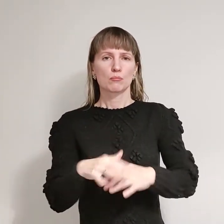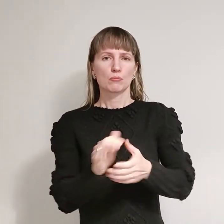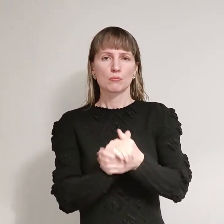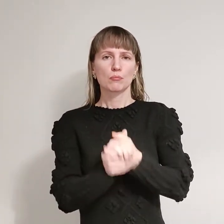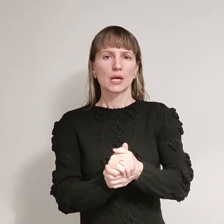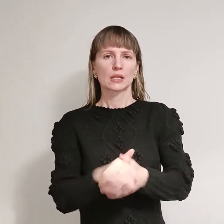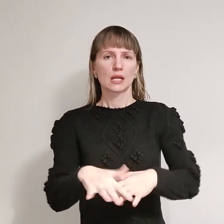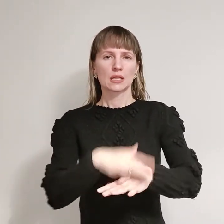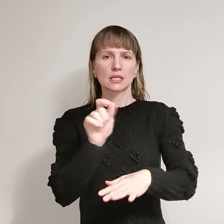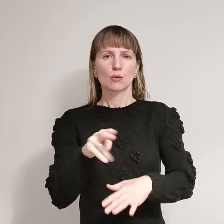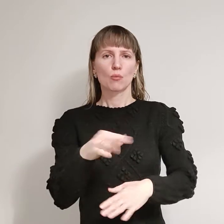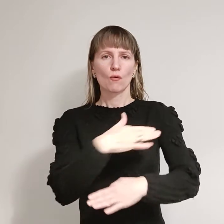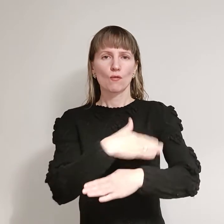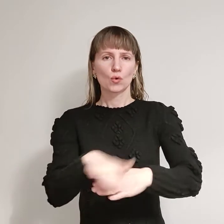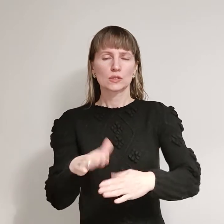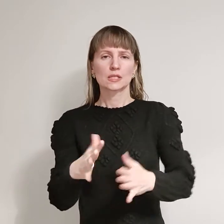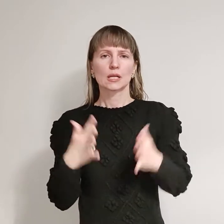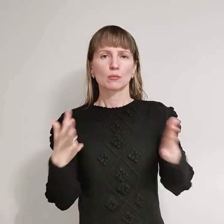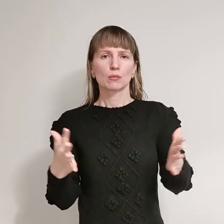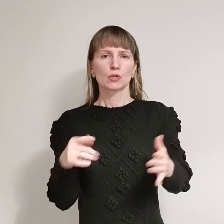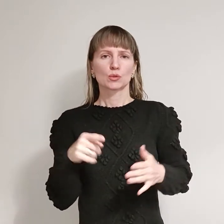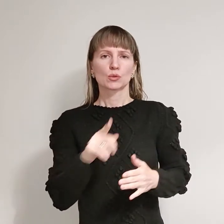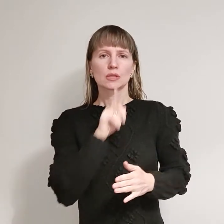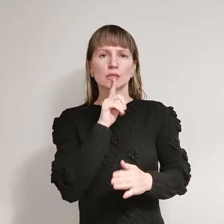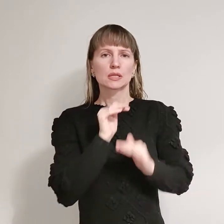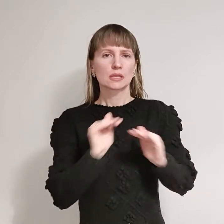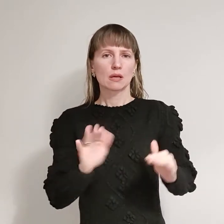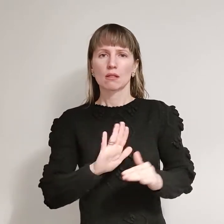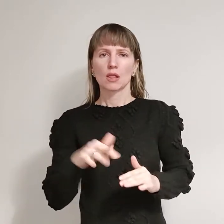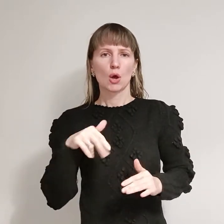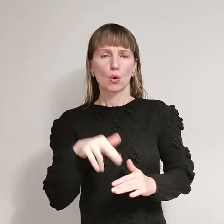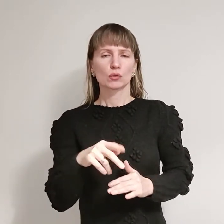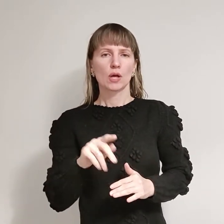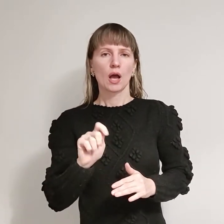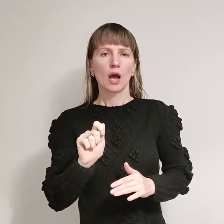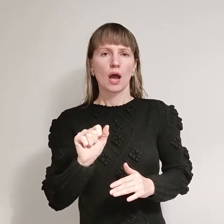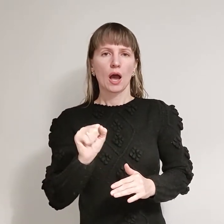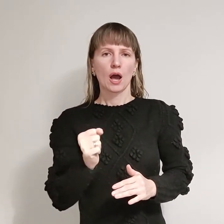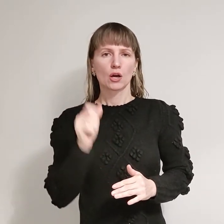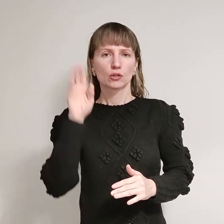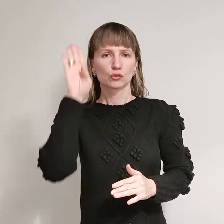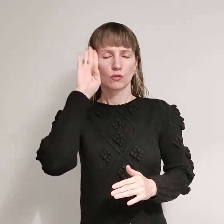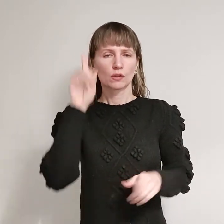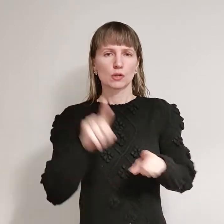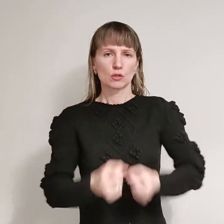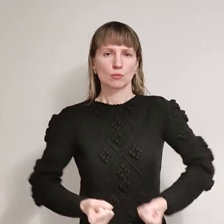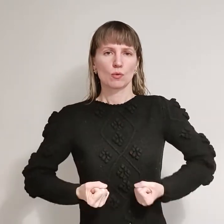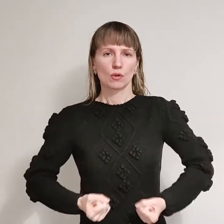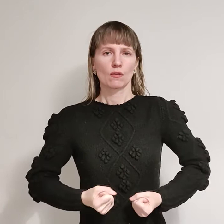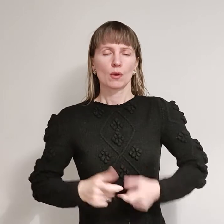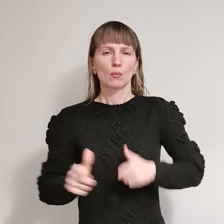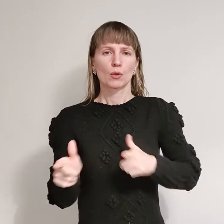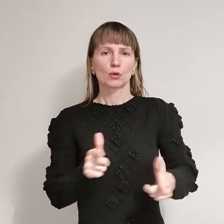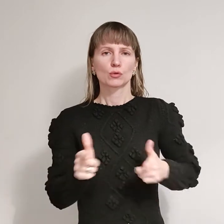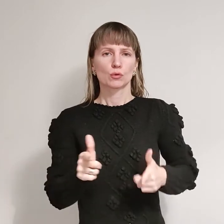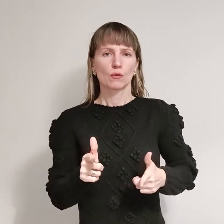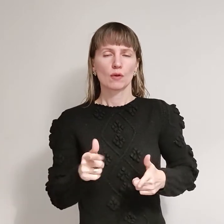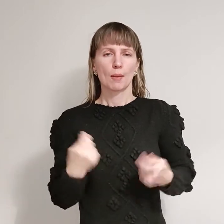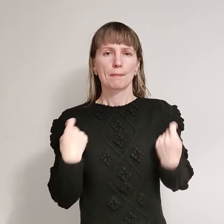вулицях здебільшого тут тихо не ходить, але чоловіки такої спортивної, ну, фізичної підготовки, переодягнені в